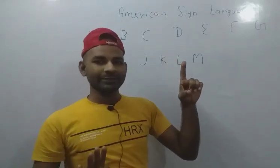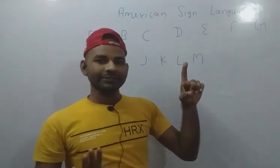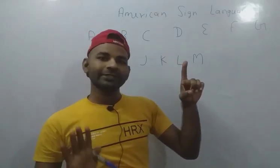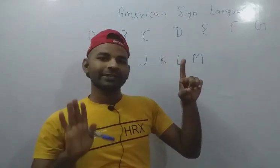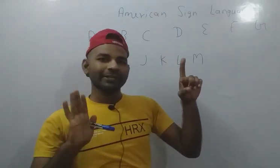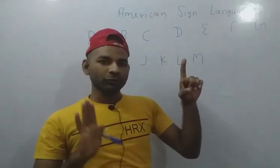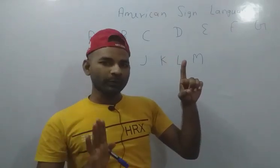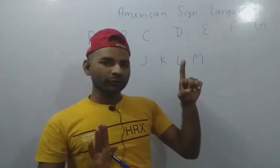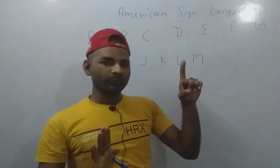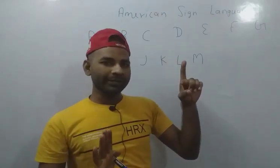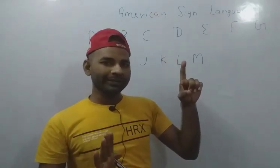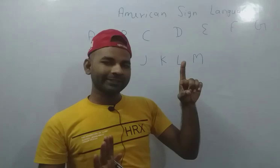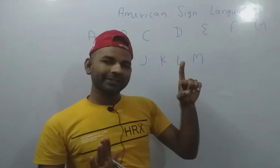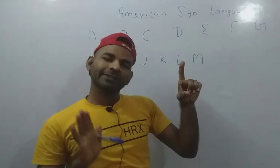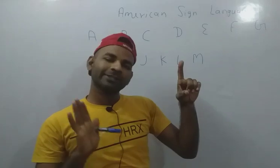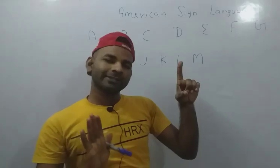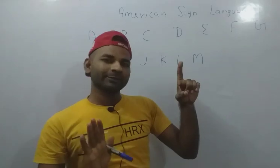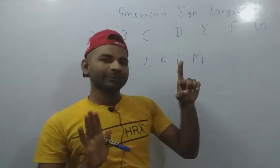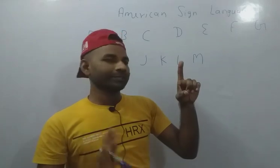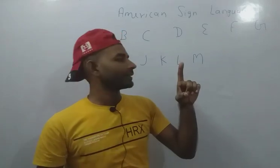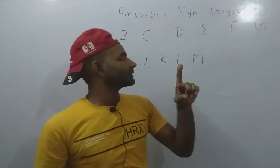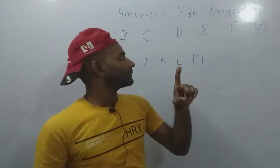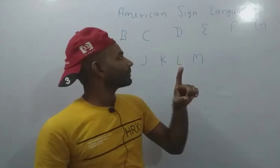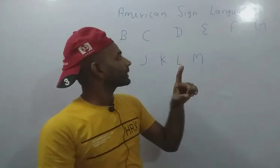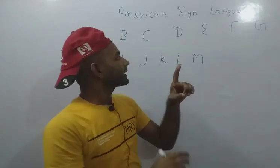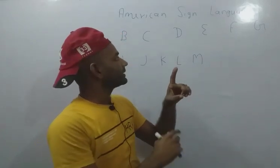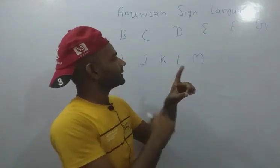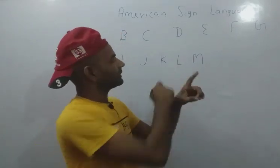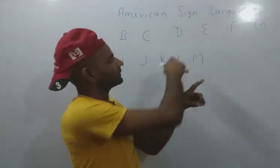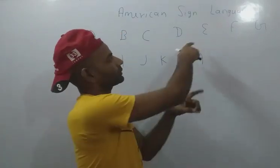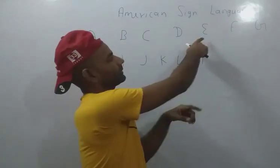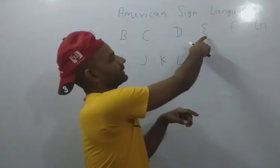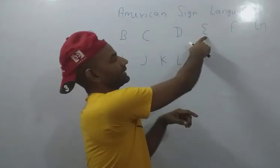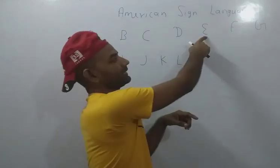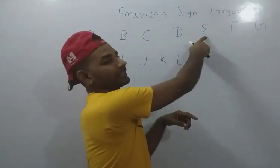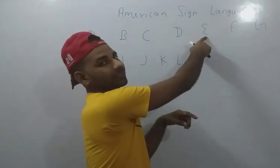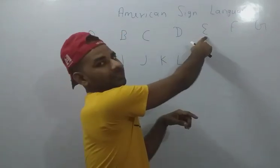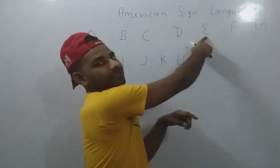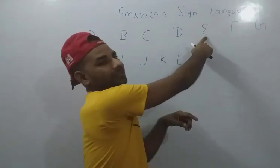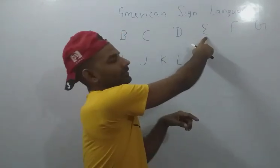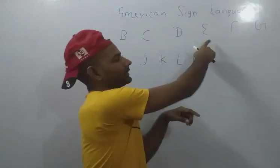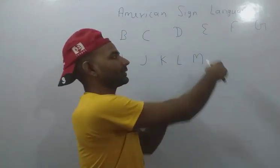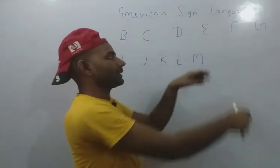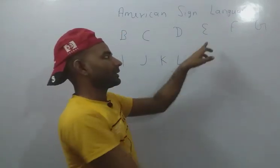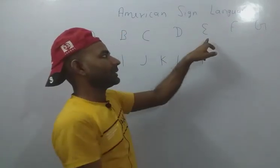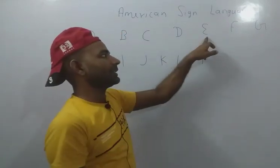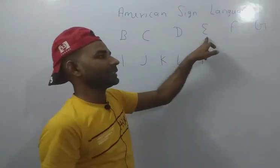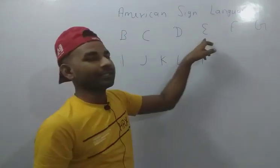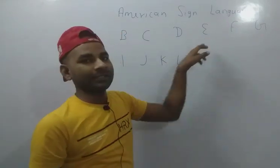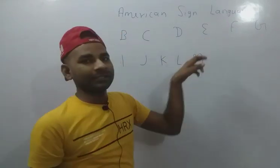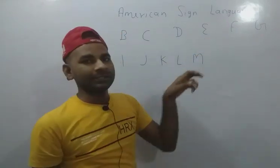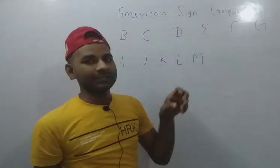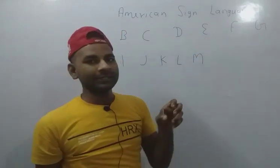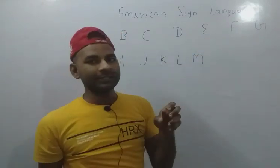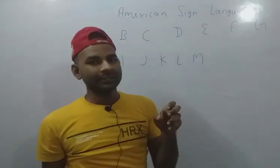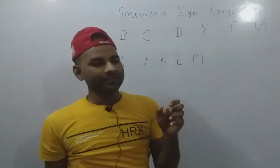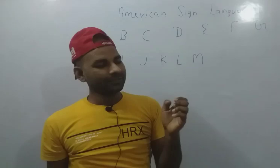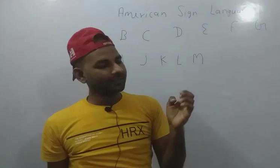लीजिए, दोबारा घुमा के देखिएगा, समझ में आ जाएगा सब। डी, उसके बाद ई, ये वाला ई। इसके लिए